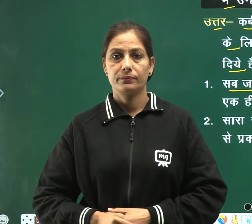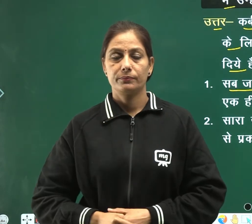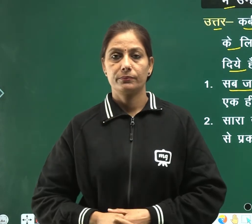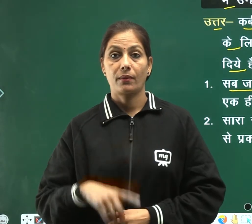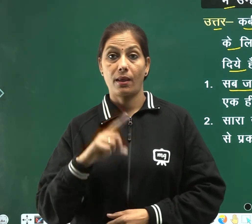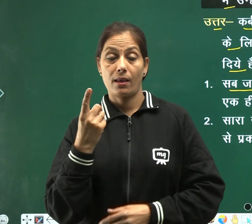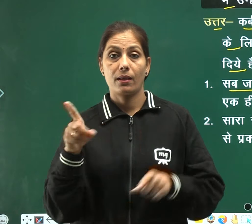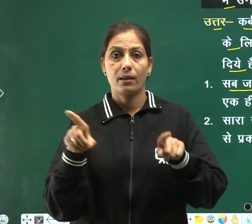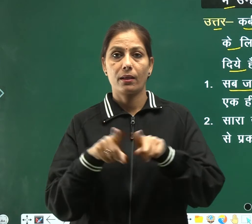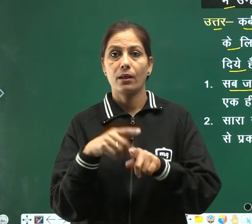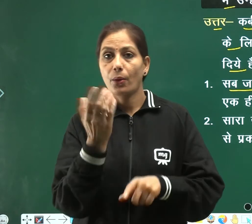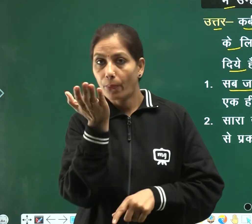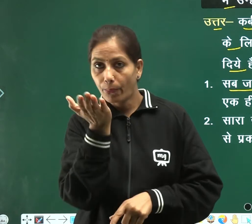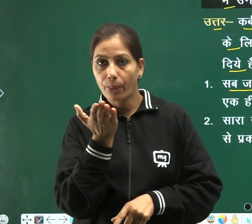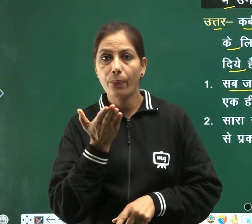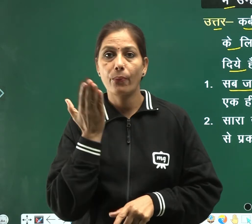एक ही पवन